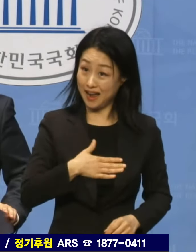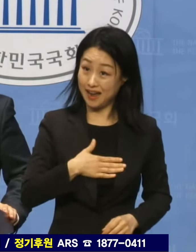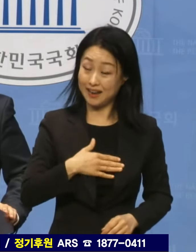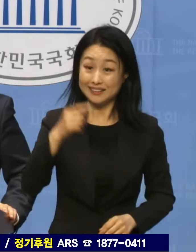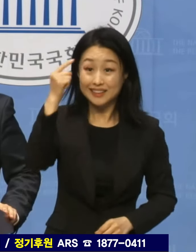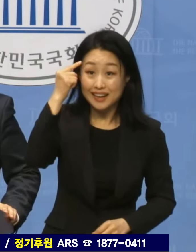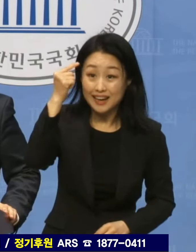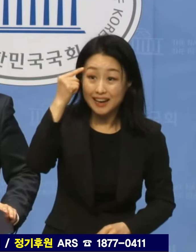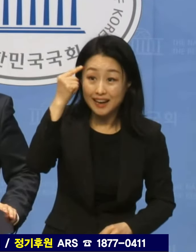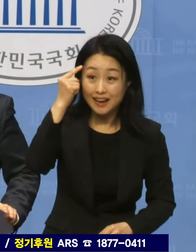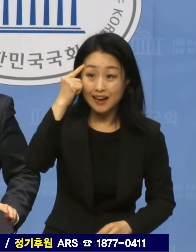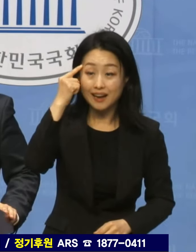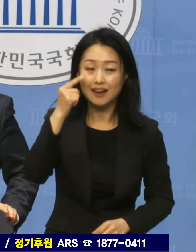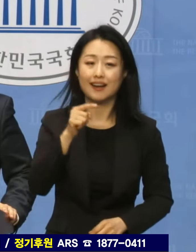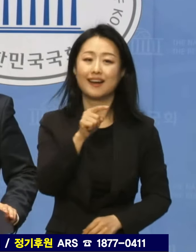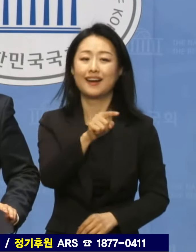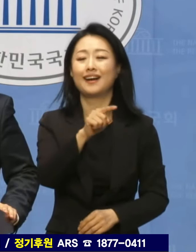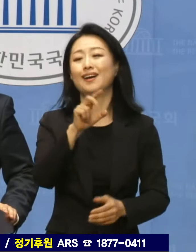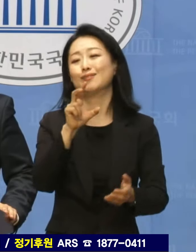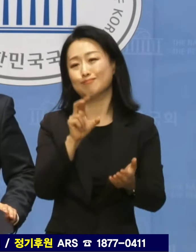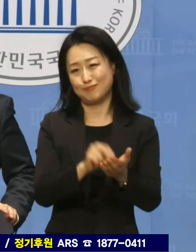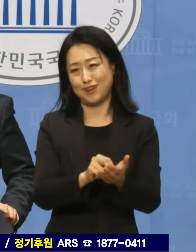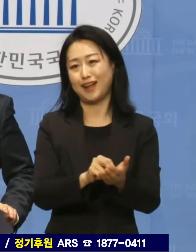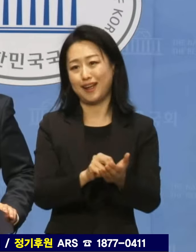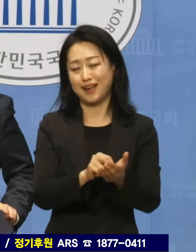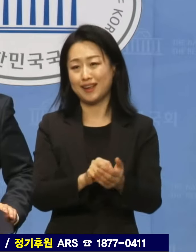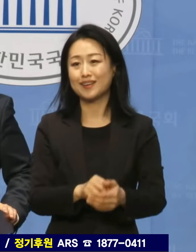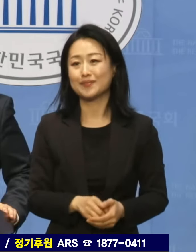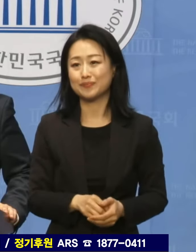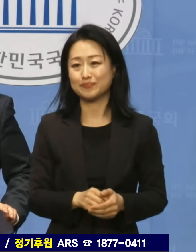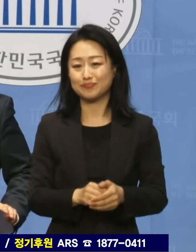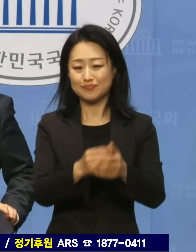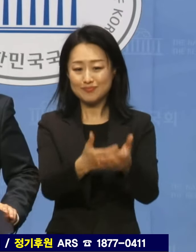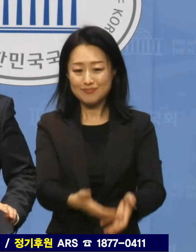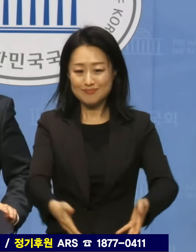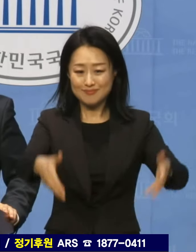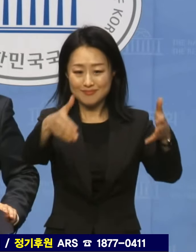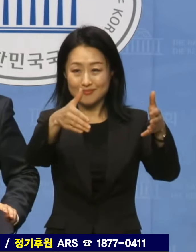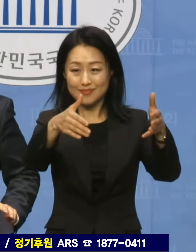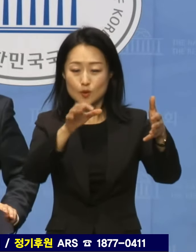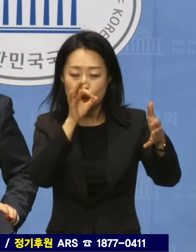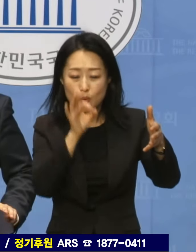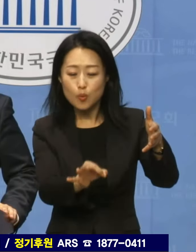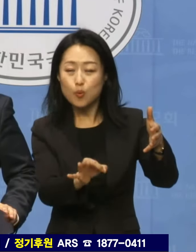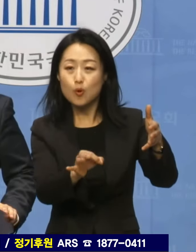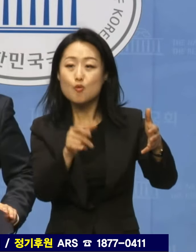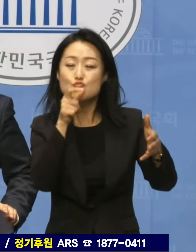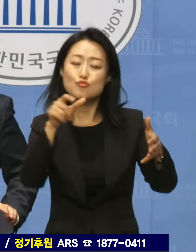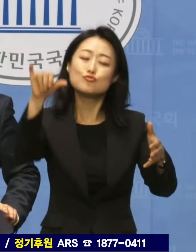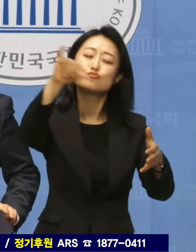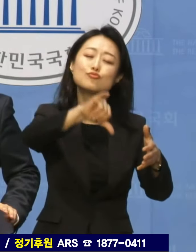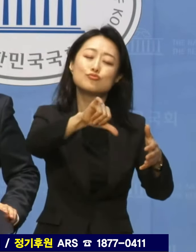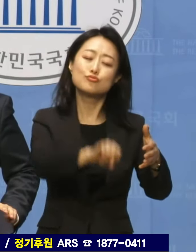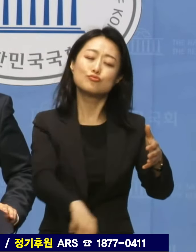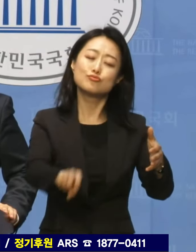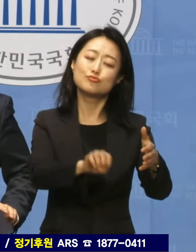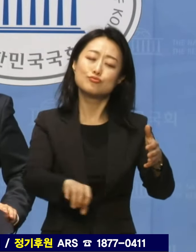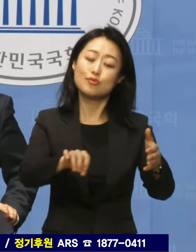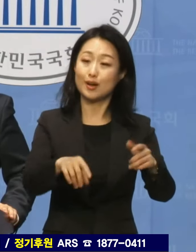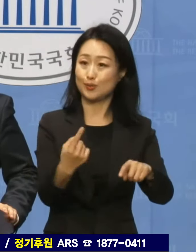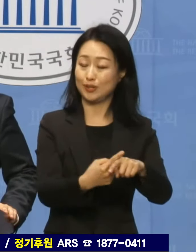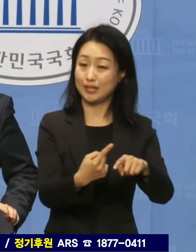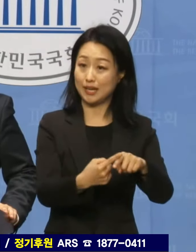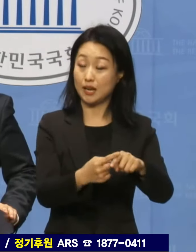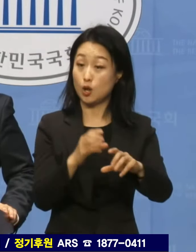것 자체가 헛된 상상이며 밑빠진 독의 기입니다 소통은 상대를